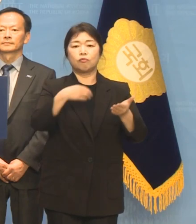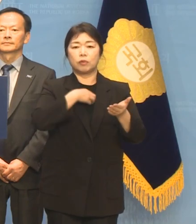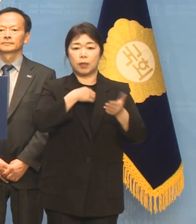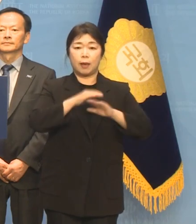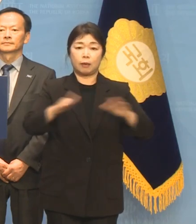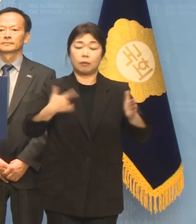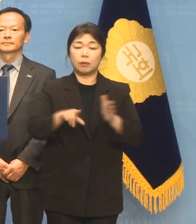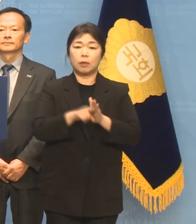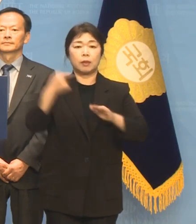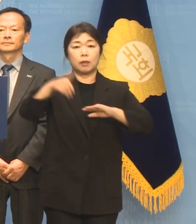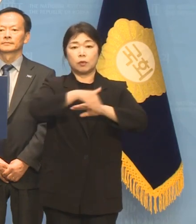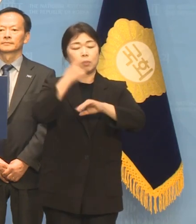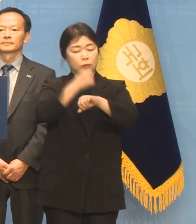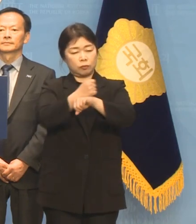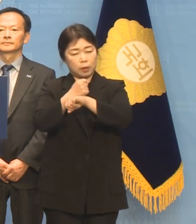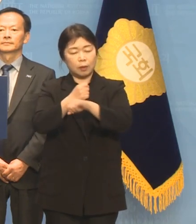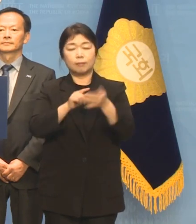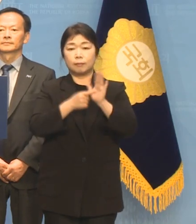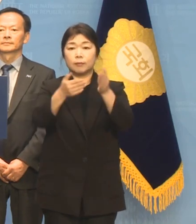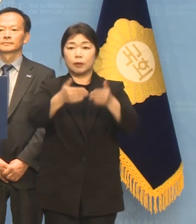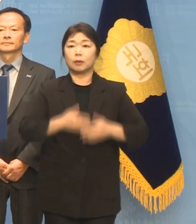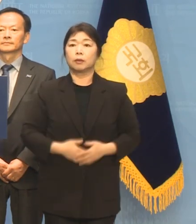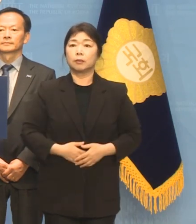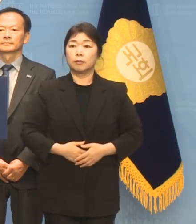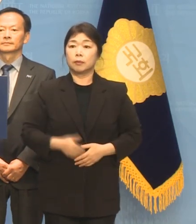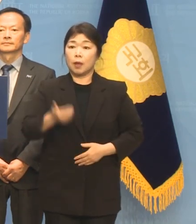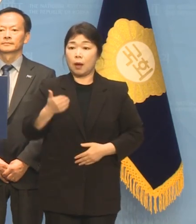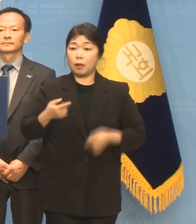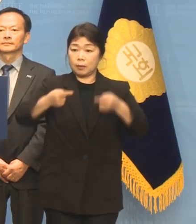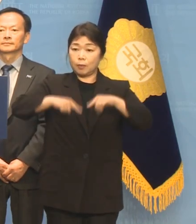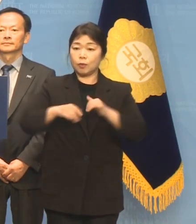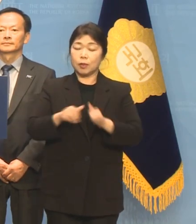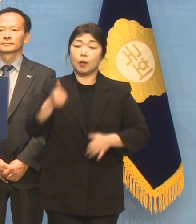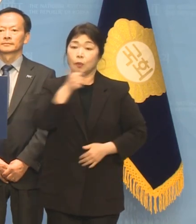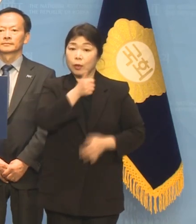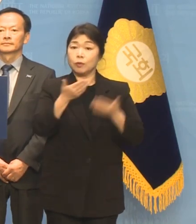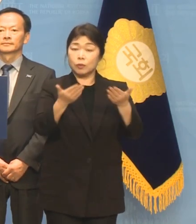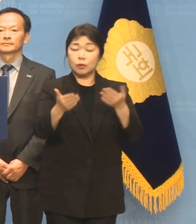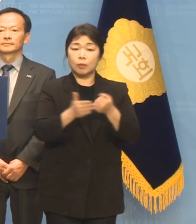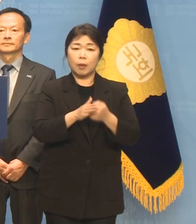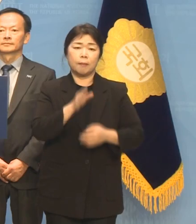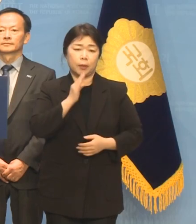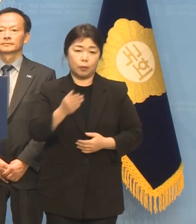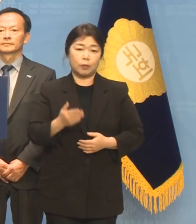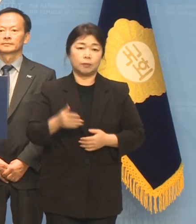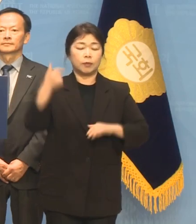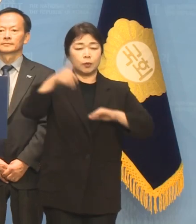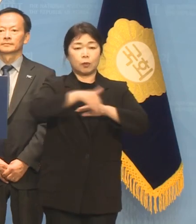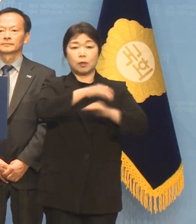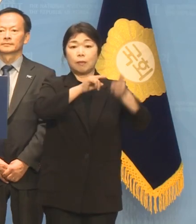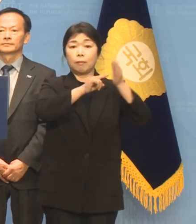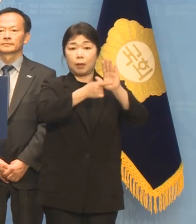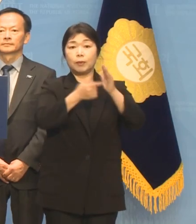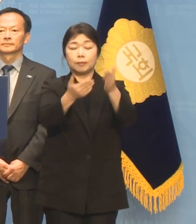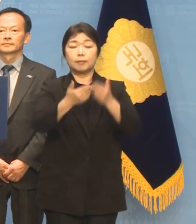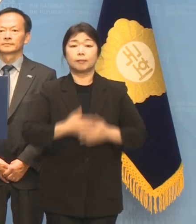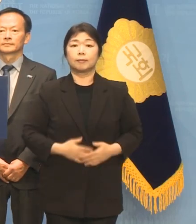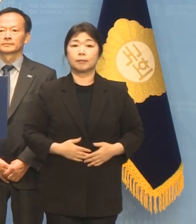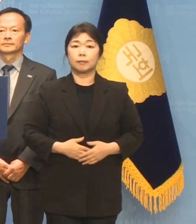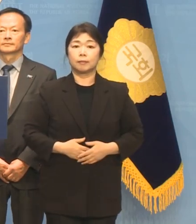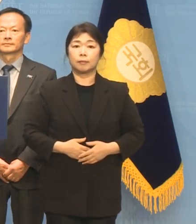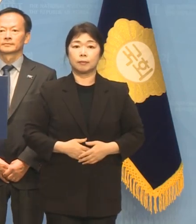위한 정책 구상입니다 아까 참석한 분들은 소개해 주셨기 때문에 바로 정책 발표로 들어가도록